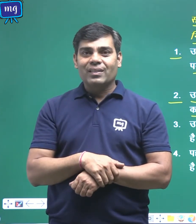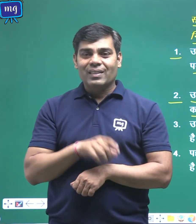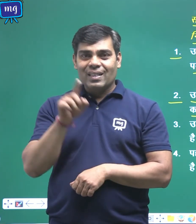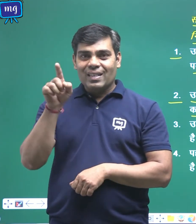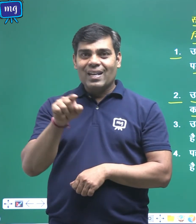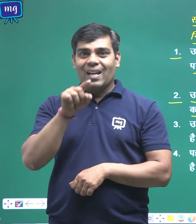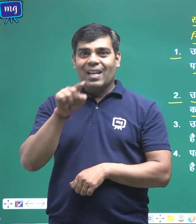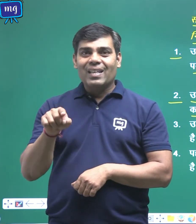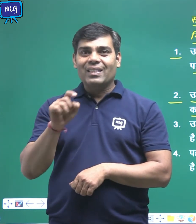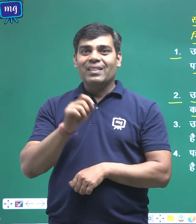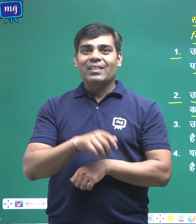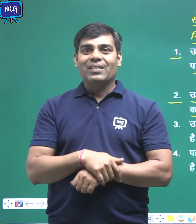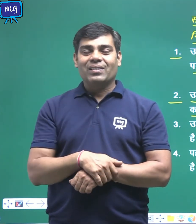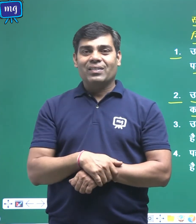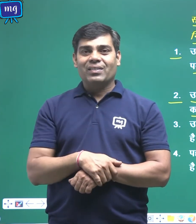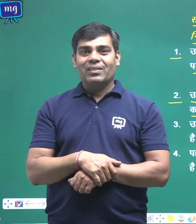गलत।